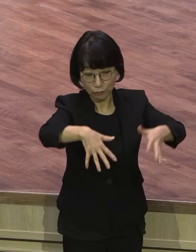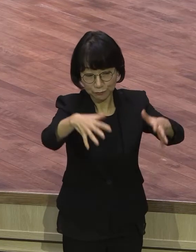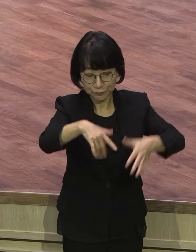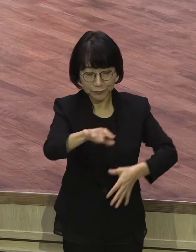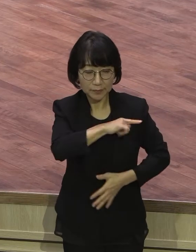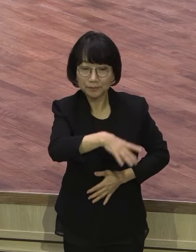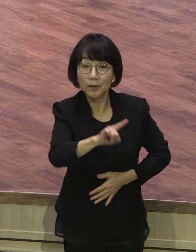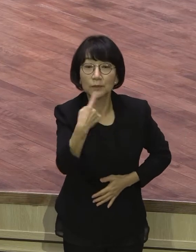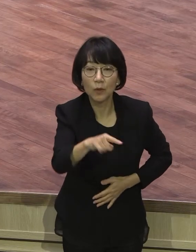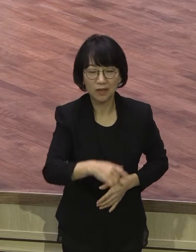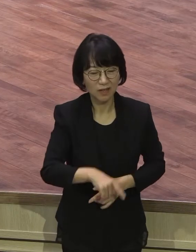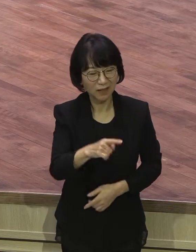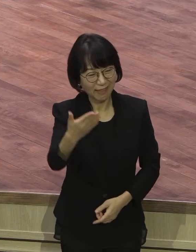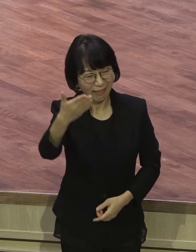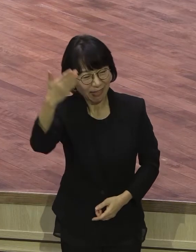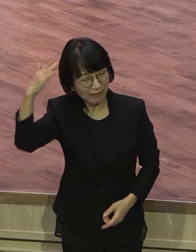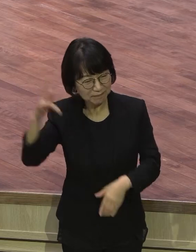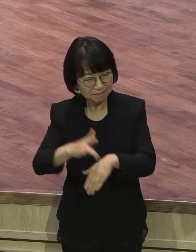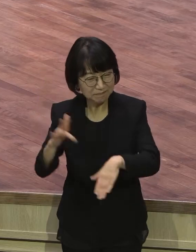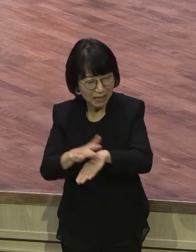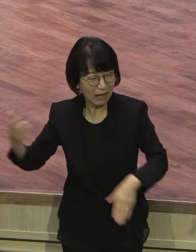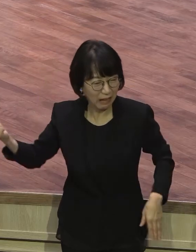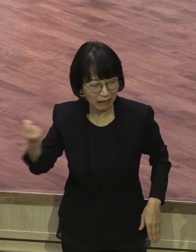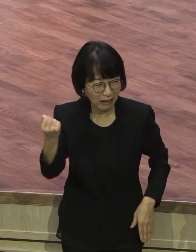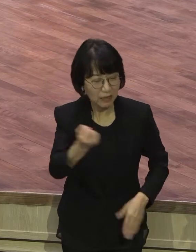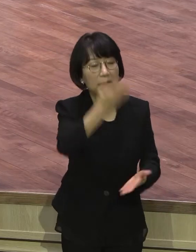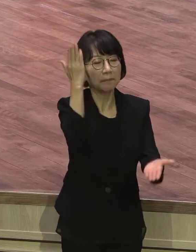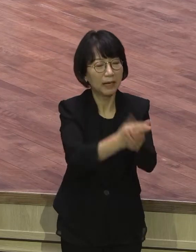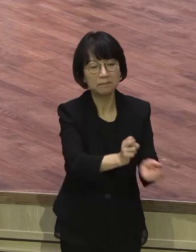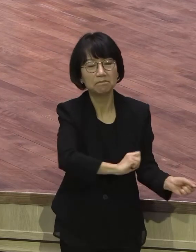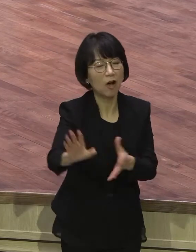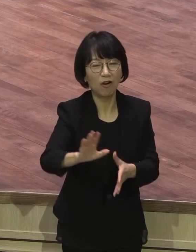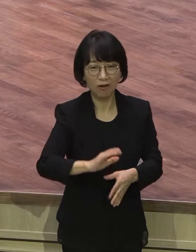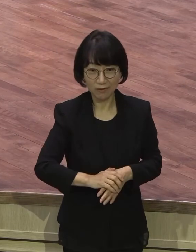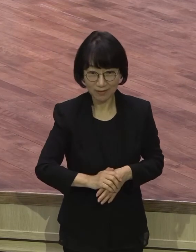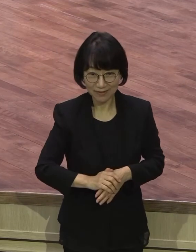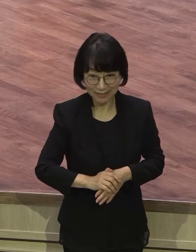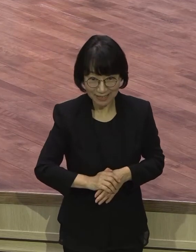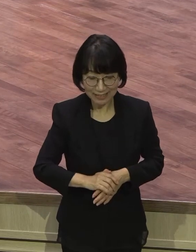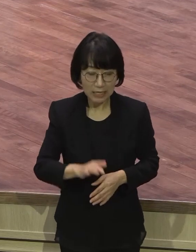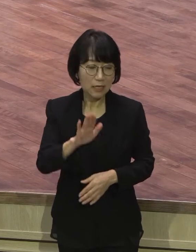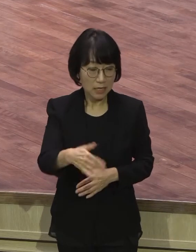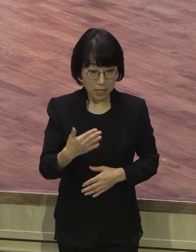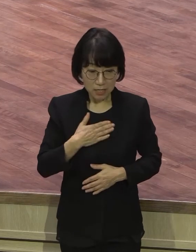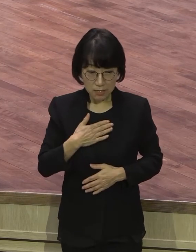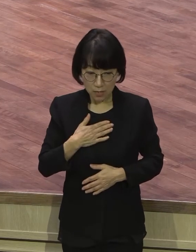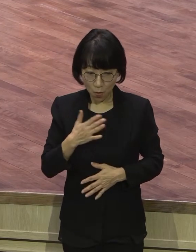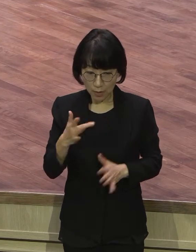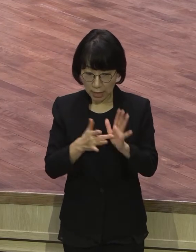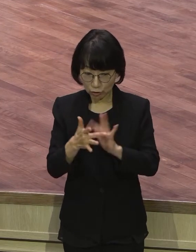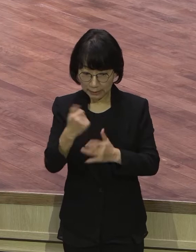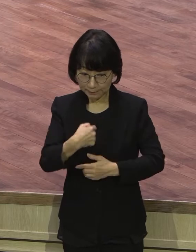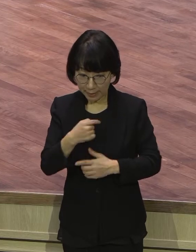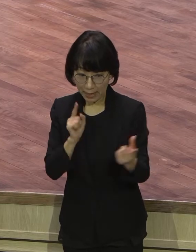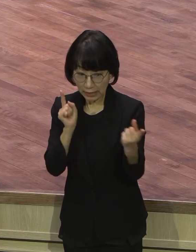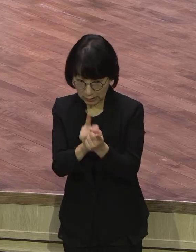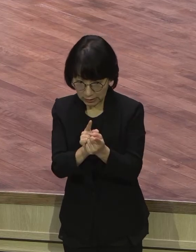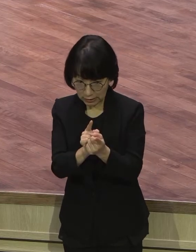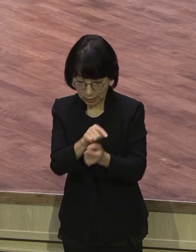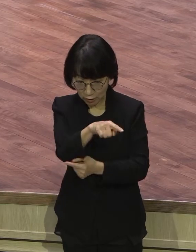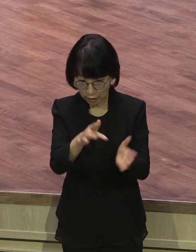뭐냐? 예틀을 깨라 합니다. 예틀을 깨라. 그리고 이제는 나를 만났으니까 예수